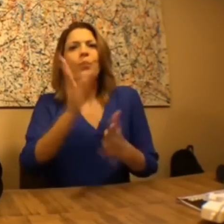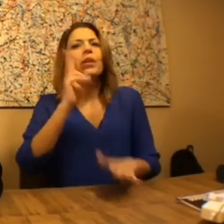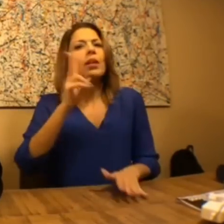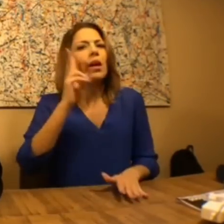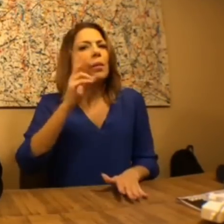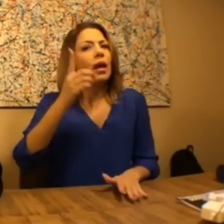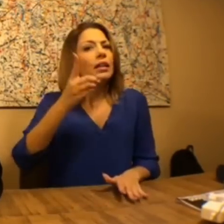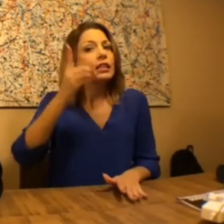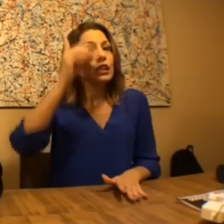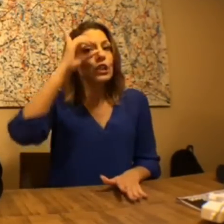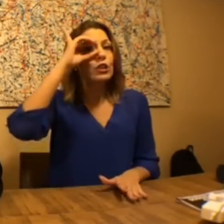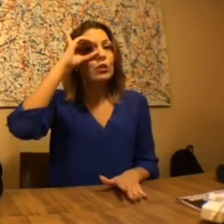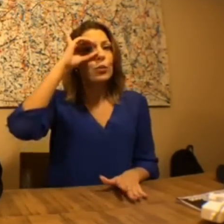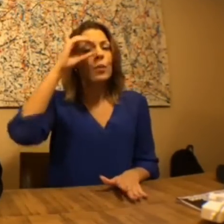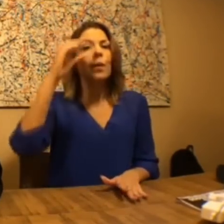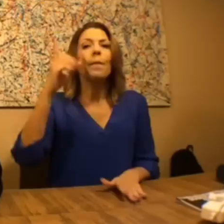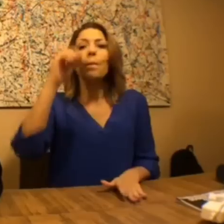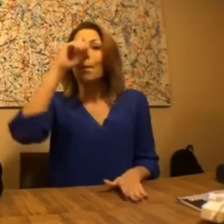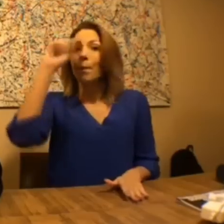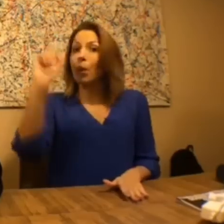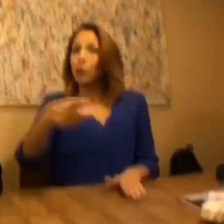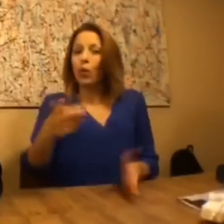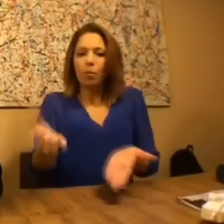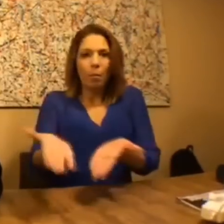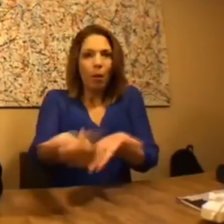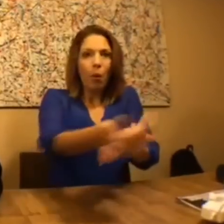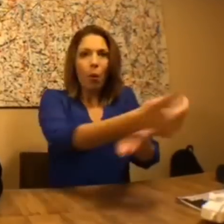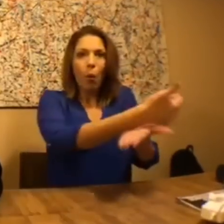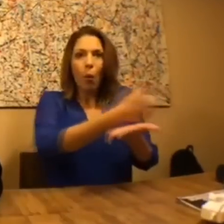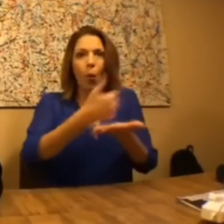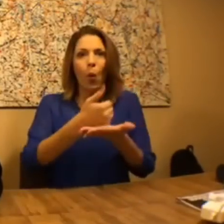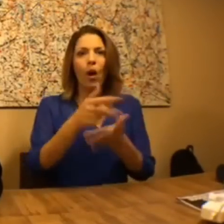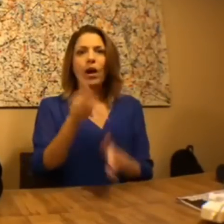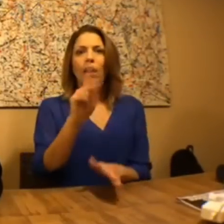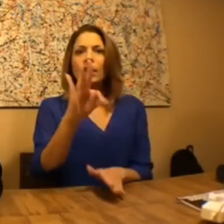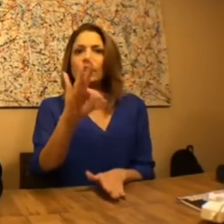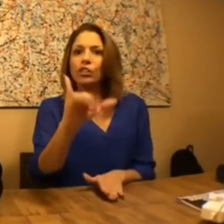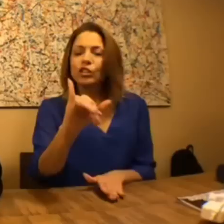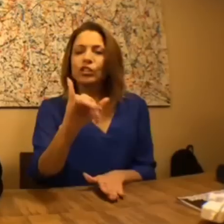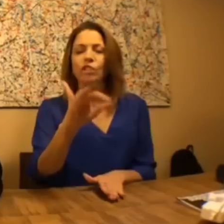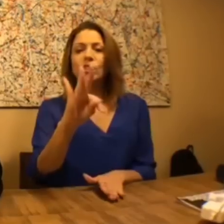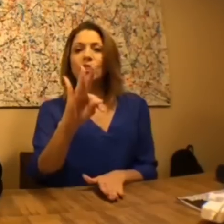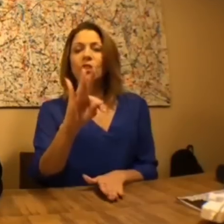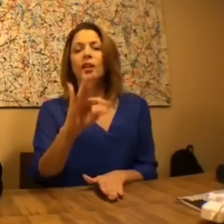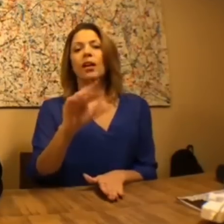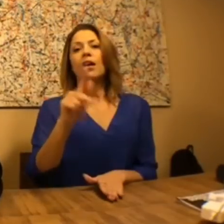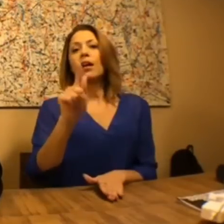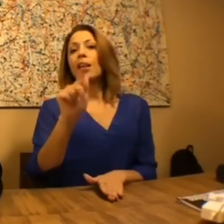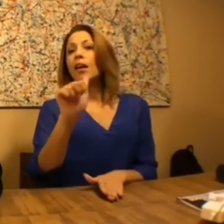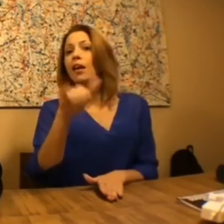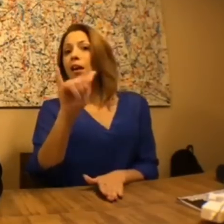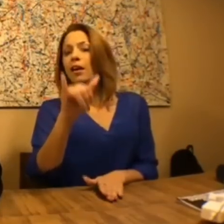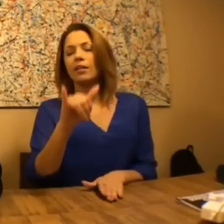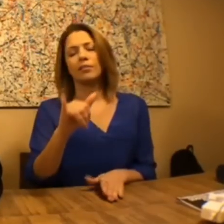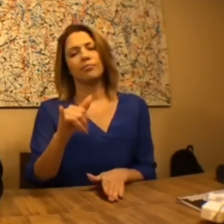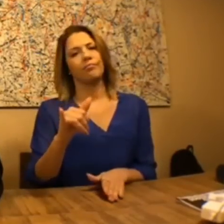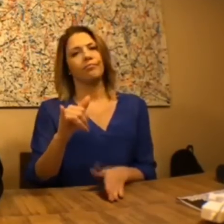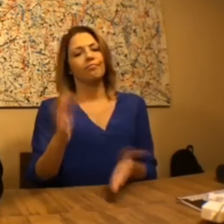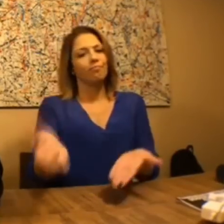mandou recolher o tal do kit gay. Dilma mandou recolher, dizendo que era inadequado. E agora o Haddad diz que nunca existiu isso